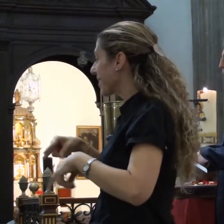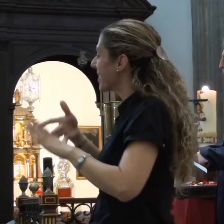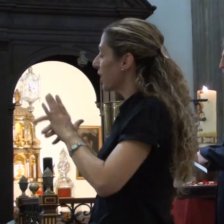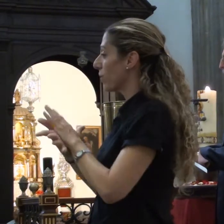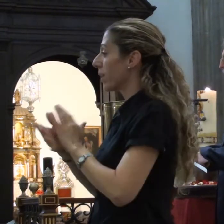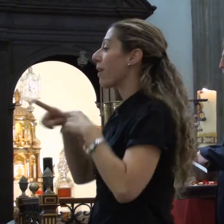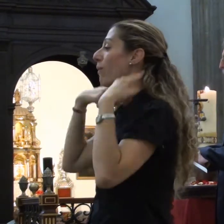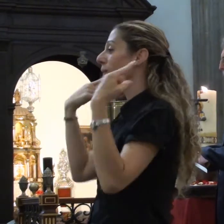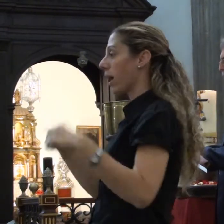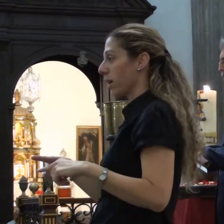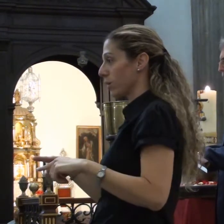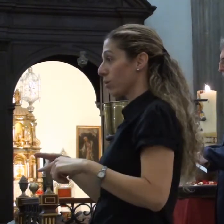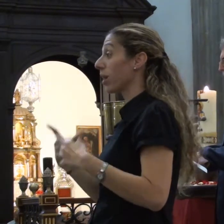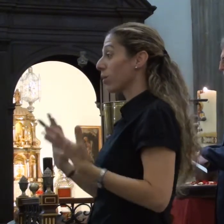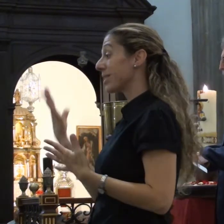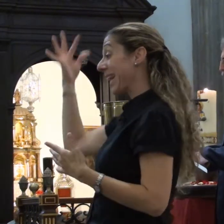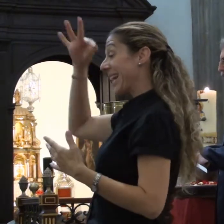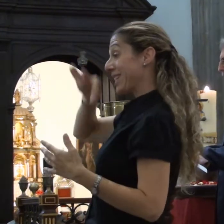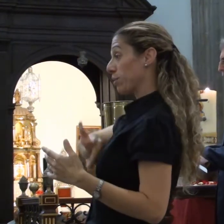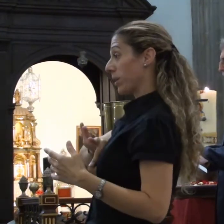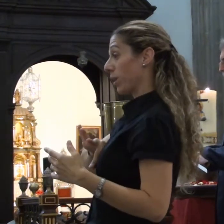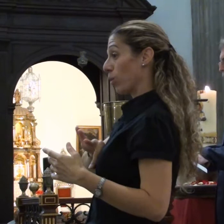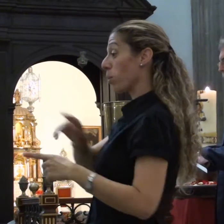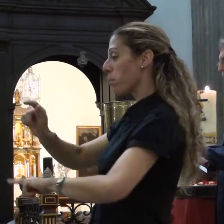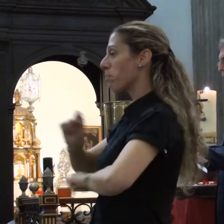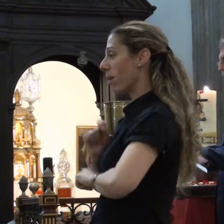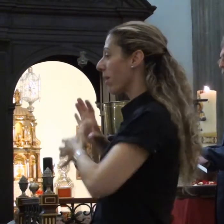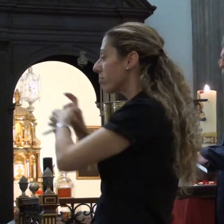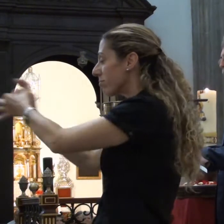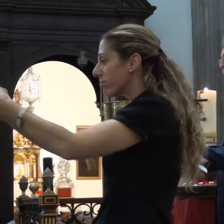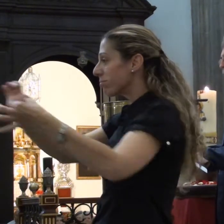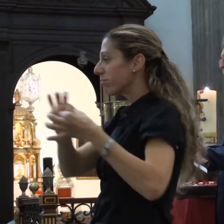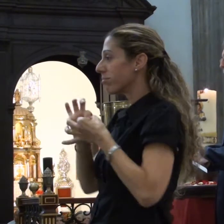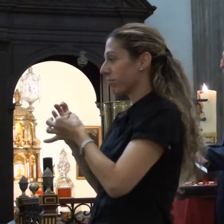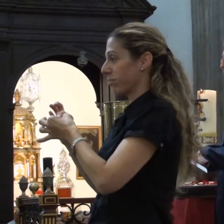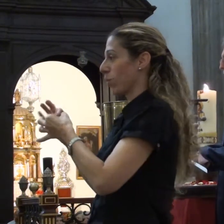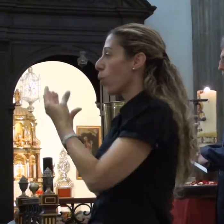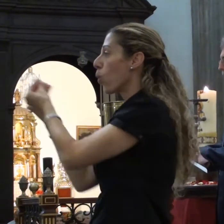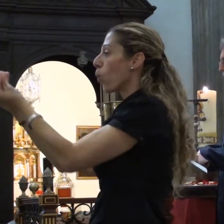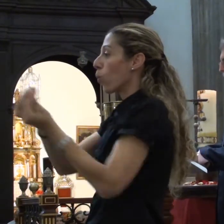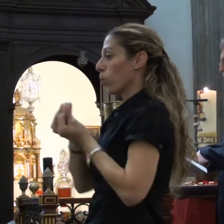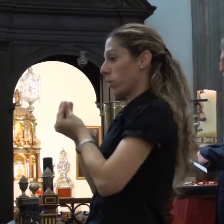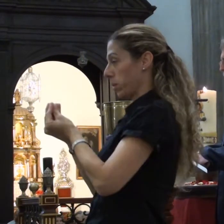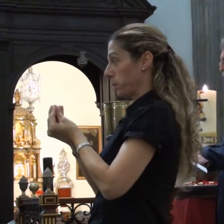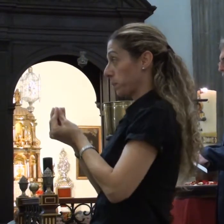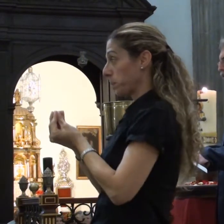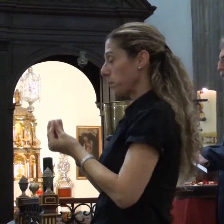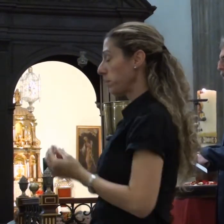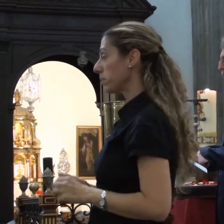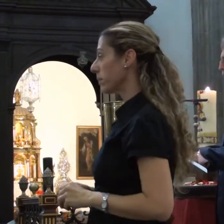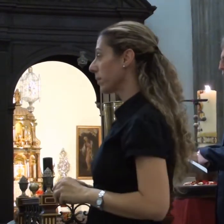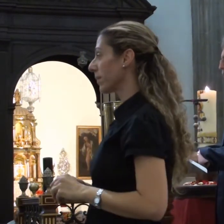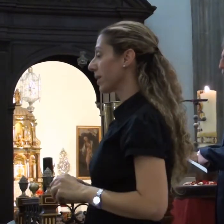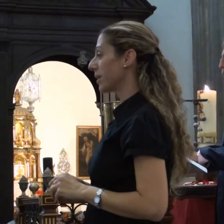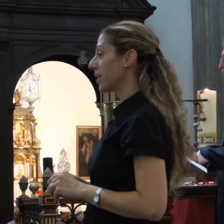es precisamente el espíritu el que nos une y nos pone en comunión y esta no